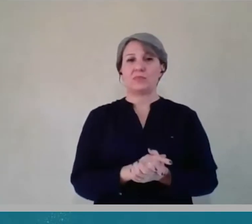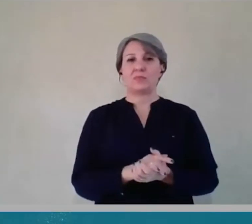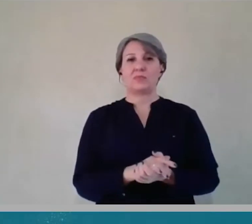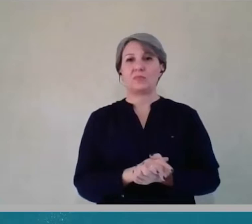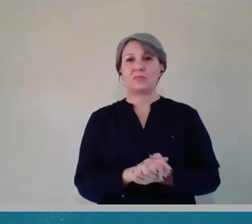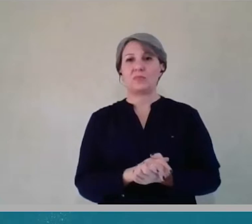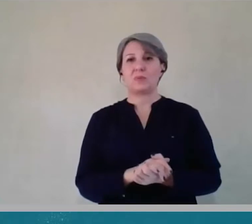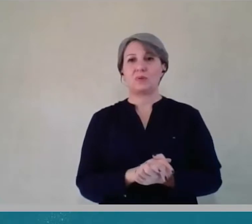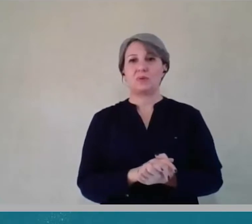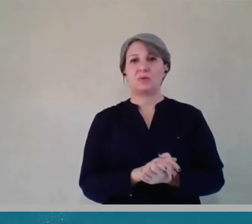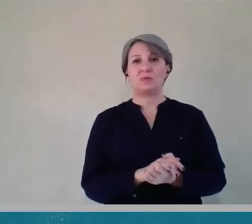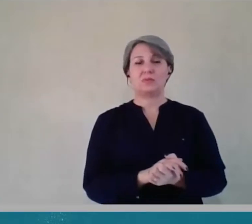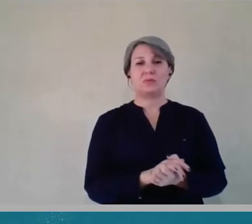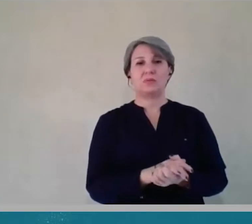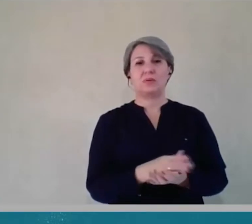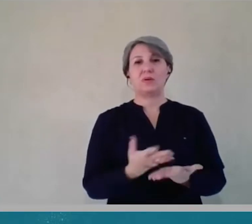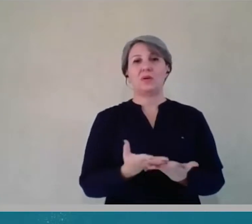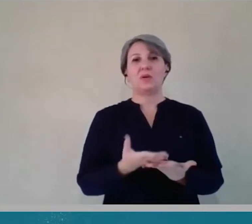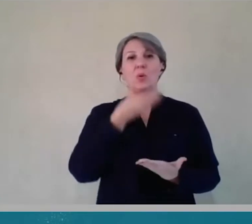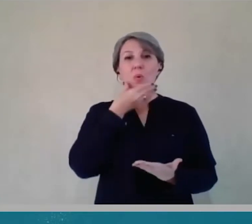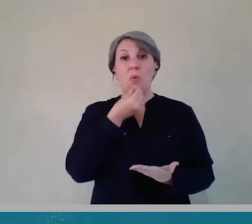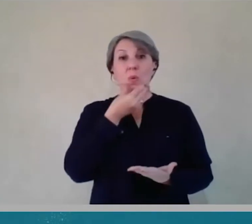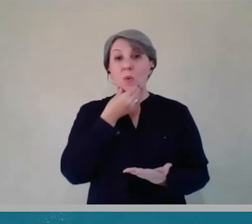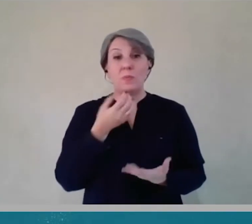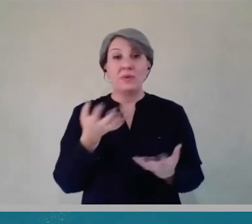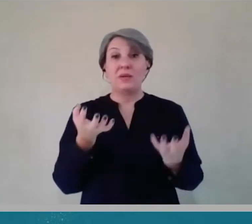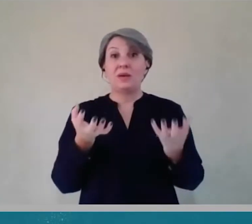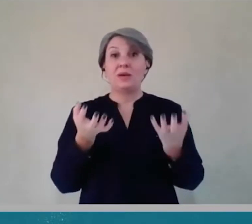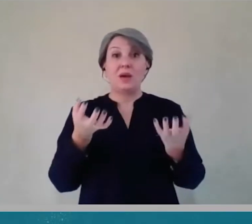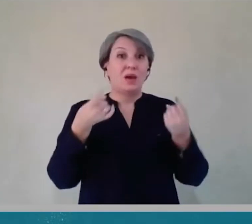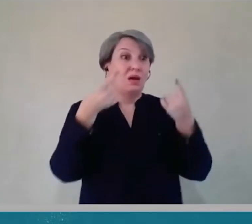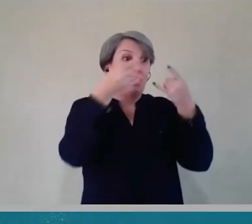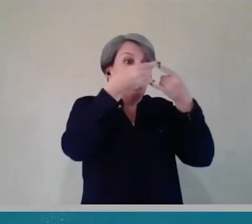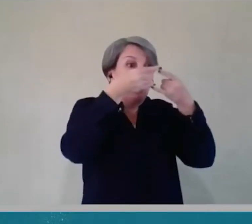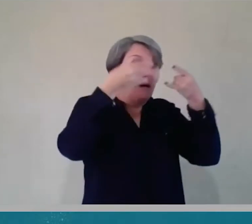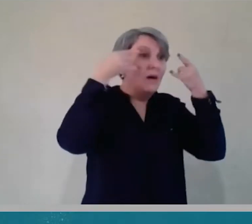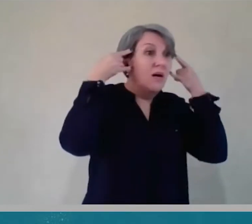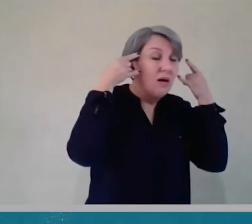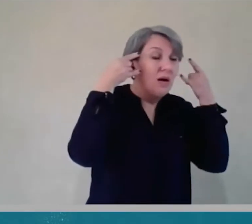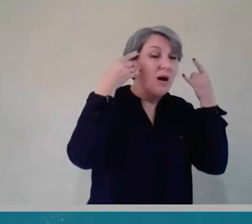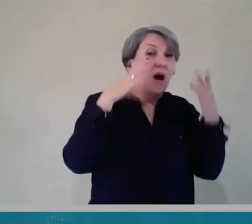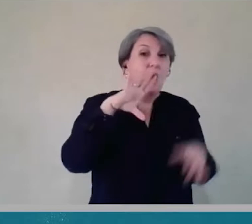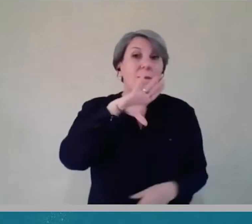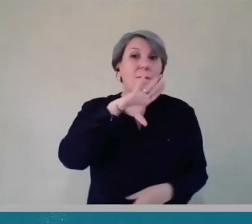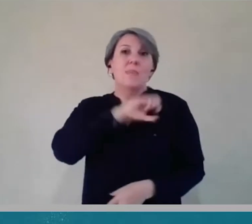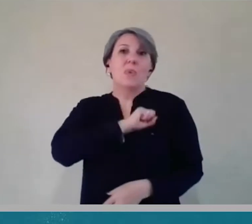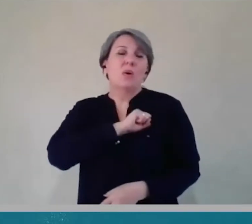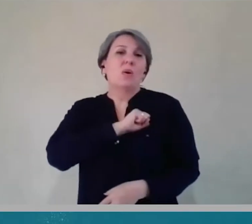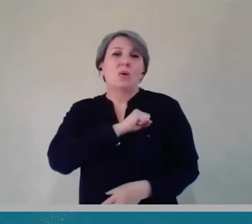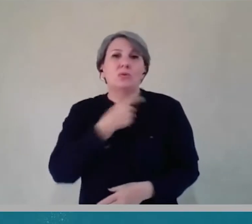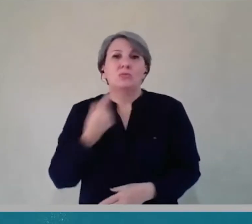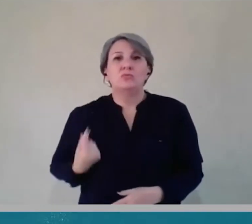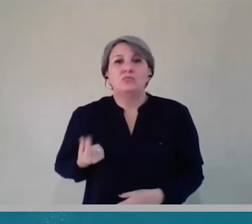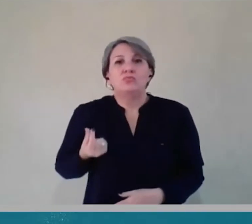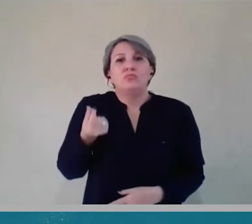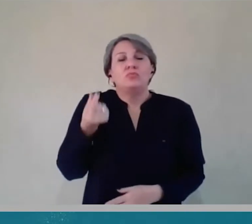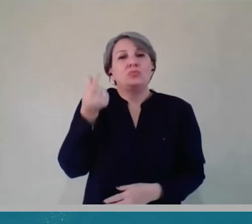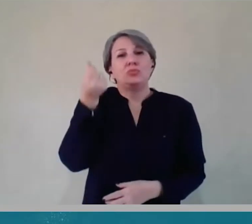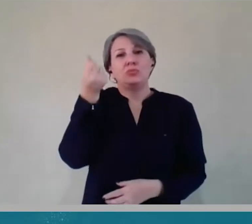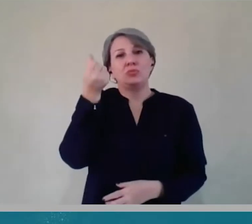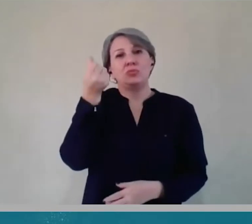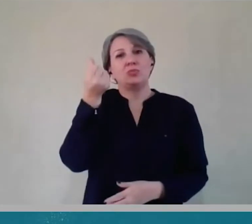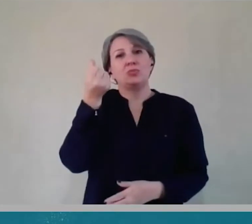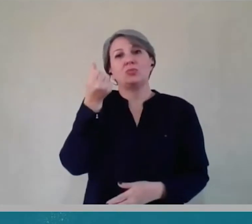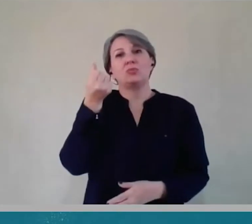na ruína e perdição, porque o amor do dinheiro é raiz de todos os males,